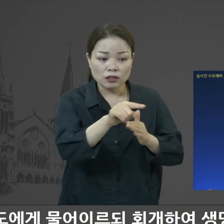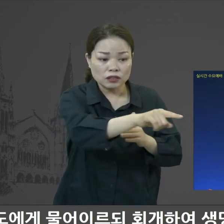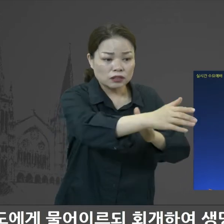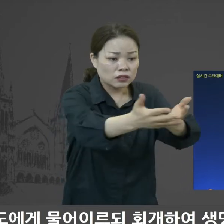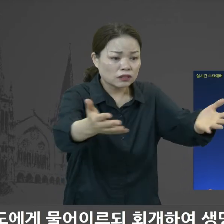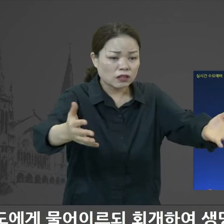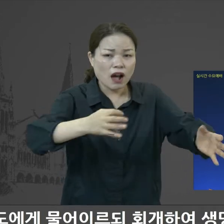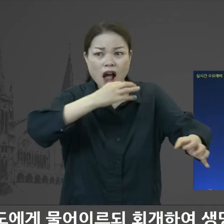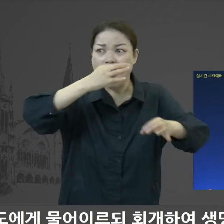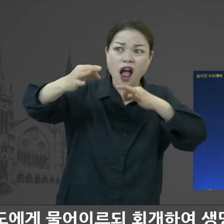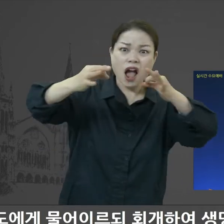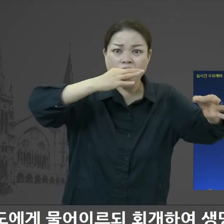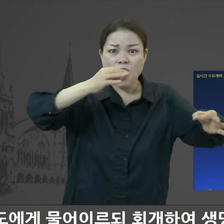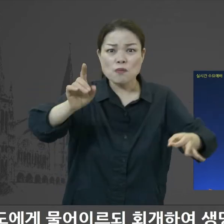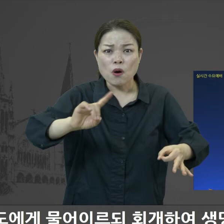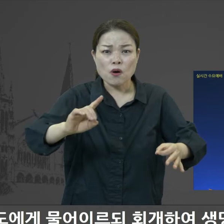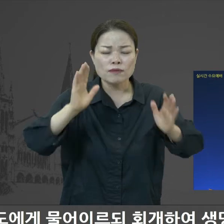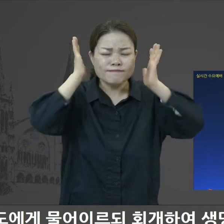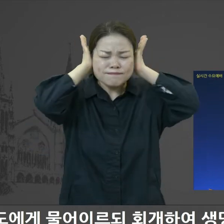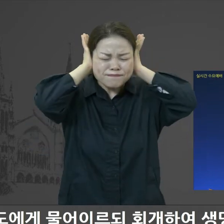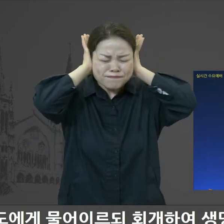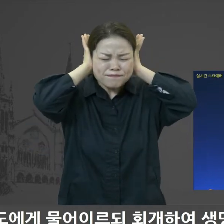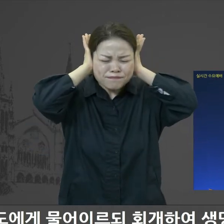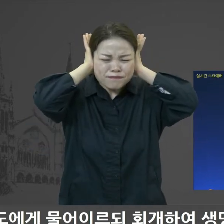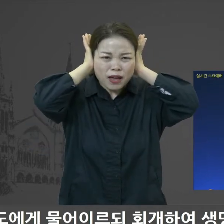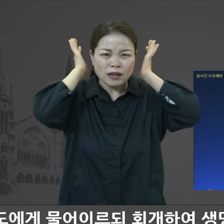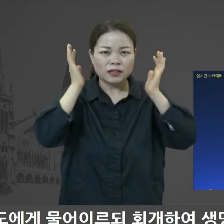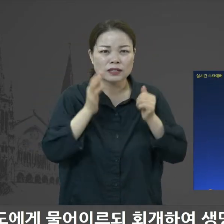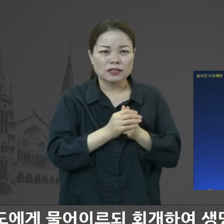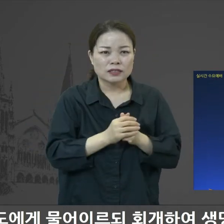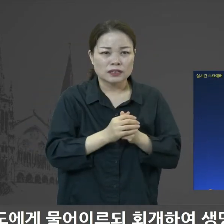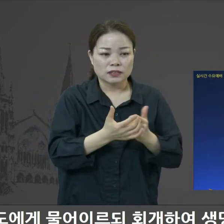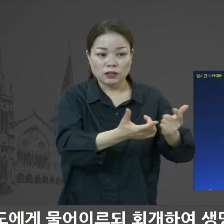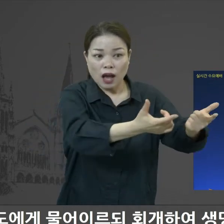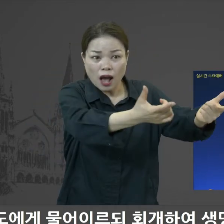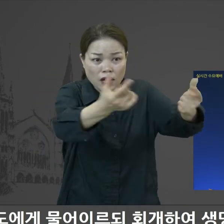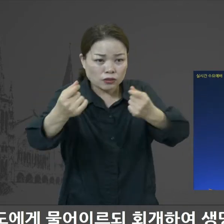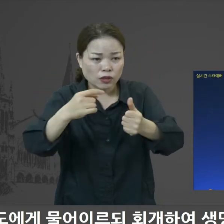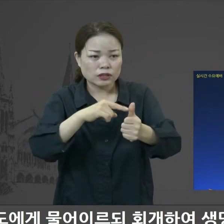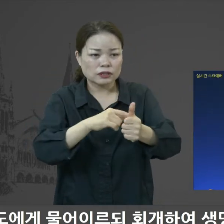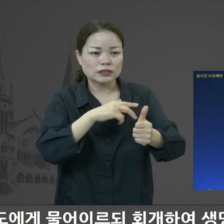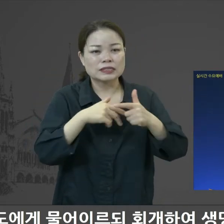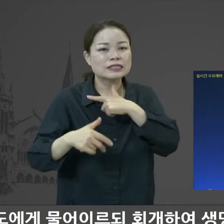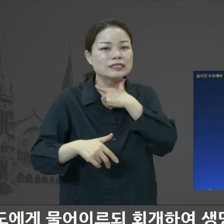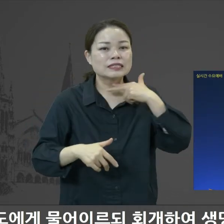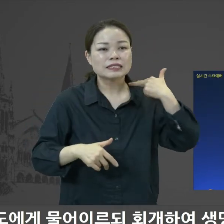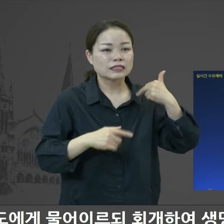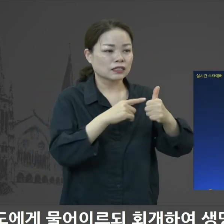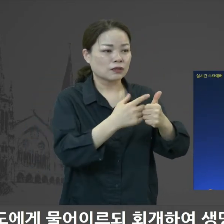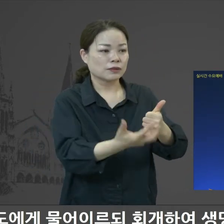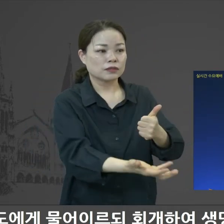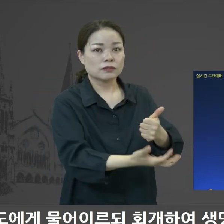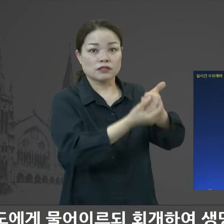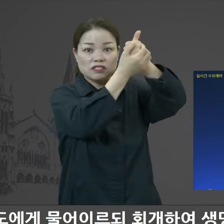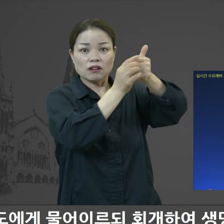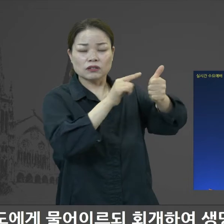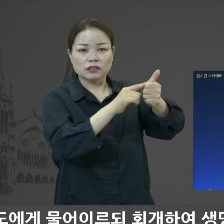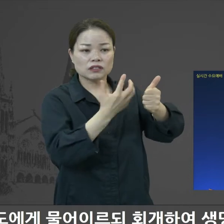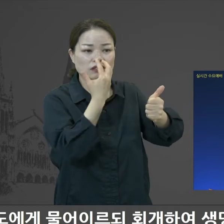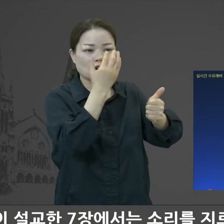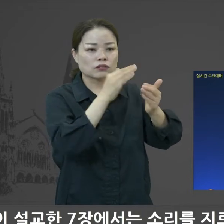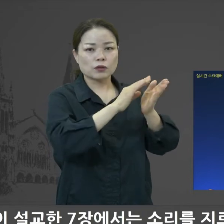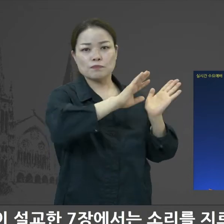그들이 소리를 지르며 어떻게 해요? 귀를 막고 일제히 그에게 달려들어서 그를 집어들었습니다. 성전